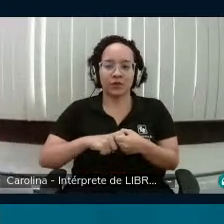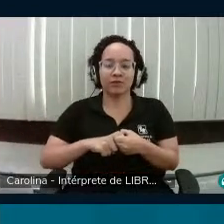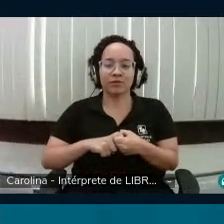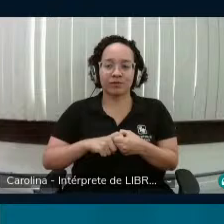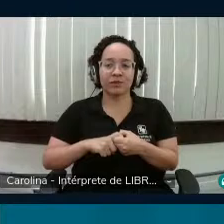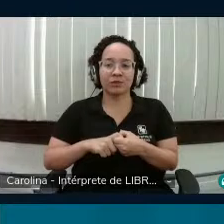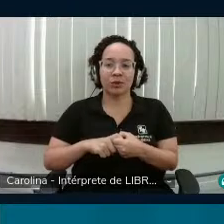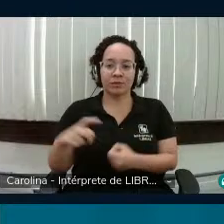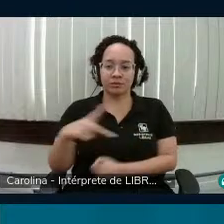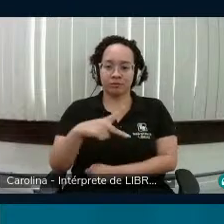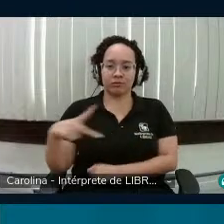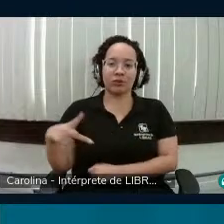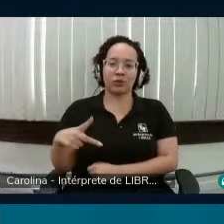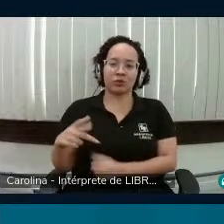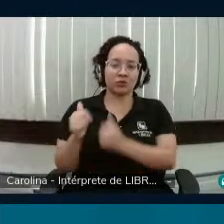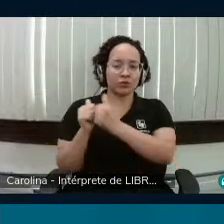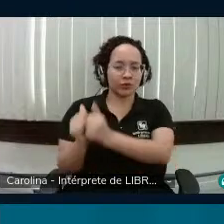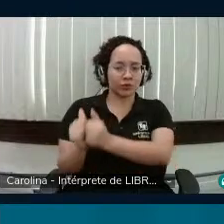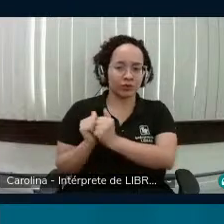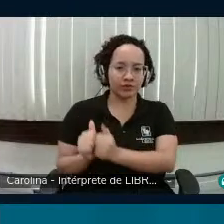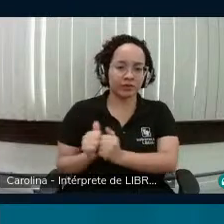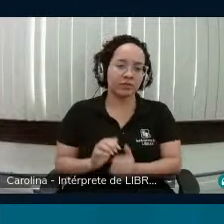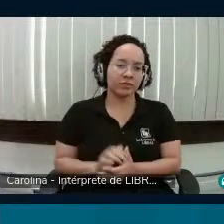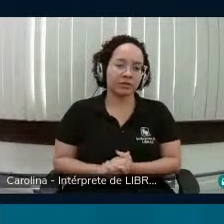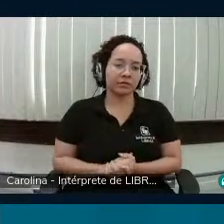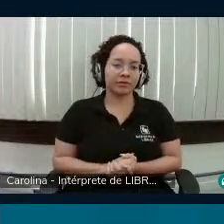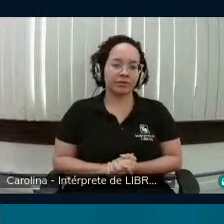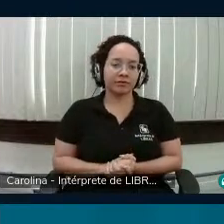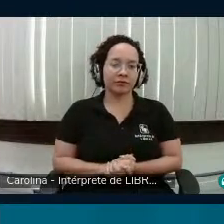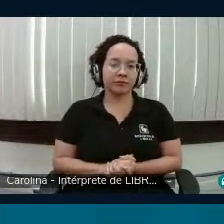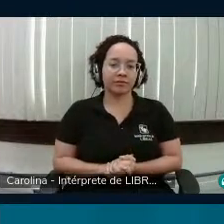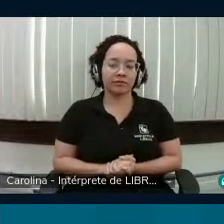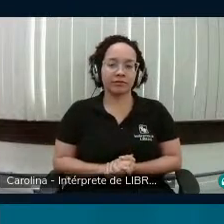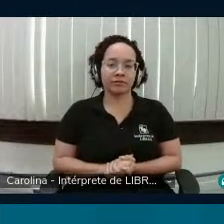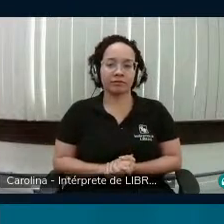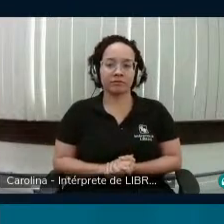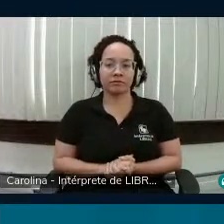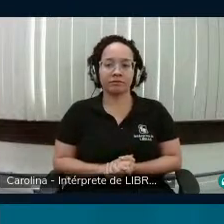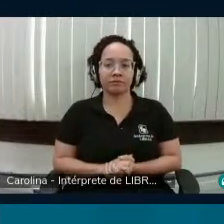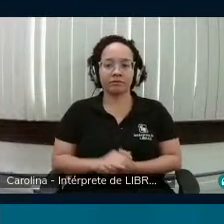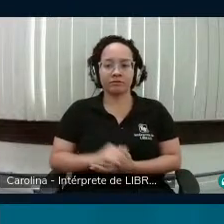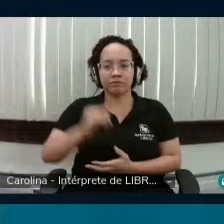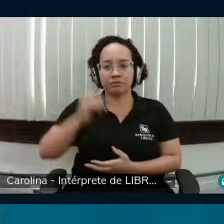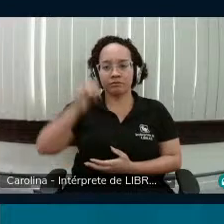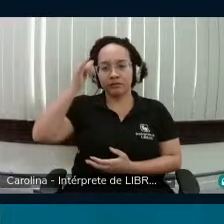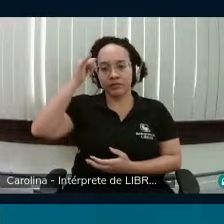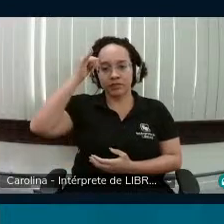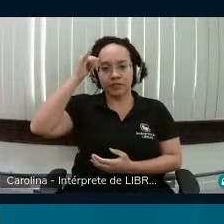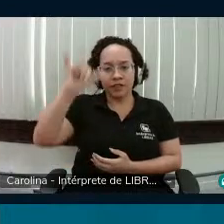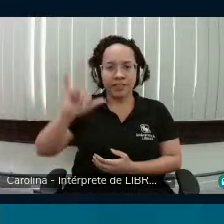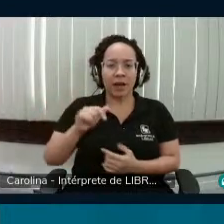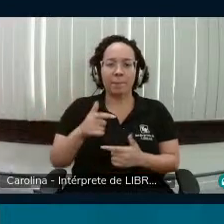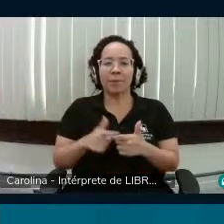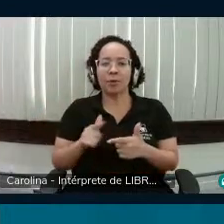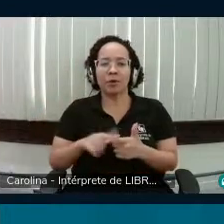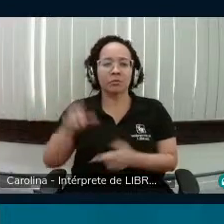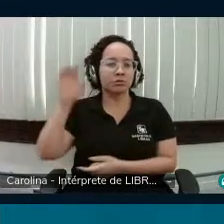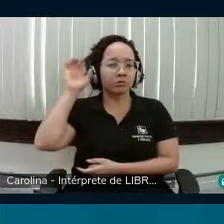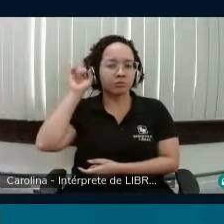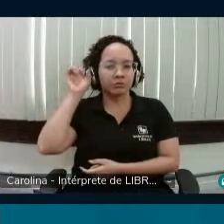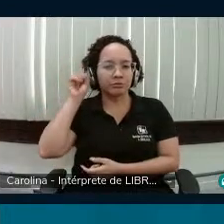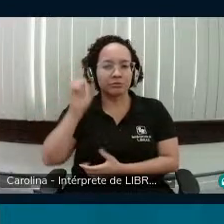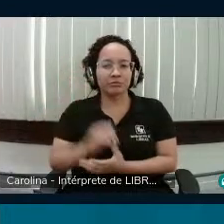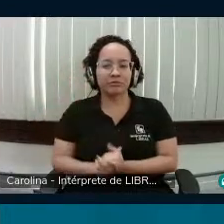a professora, né? Para evitar o problema de eco que vocês estão identificando aí, tudo bem? Eu fechei todas as